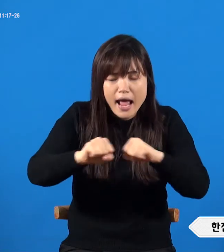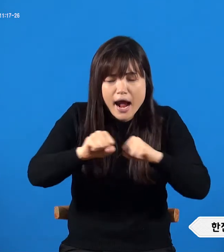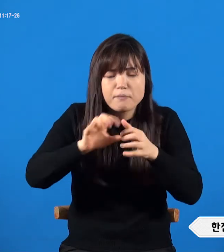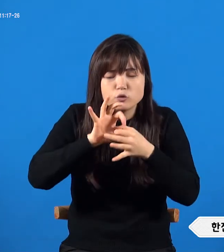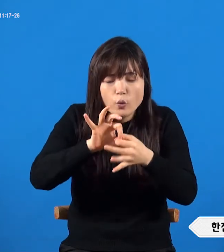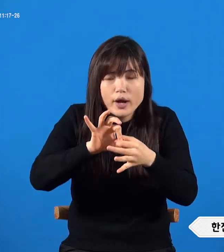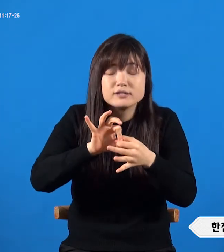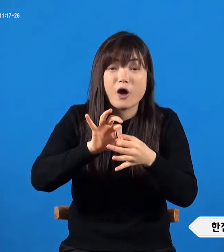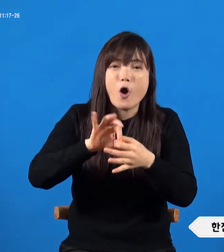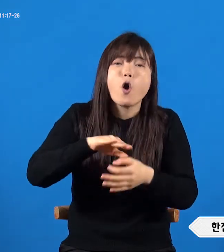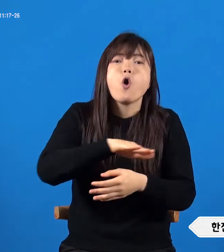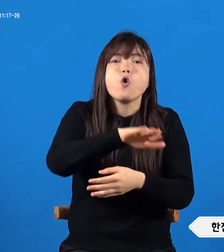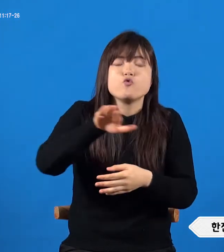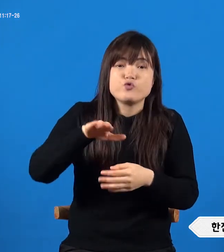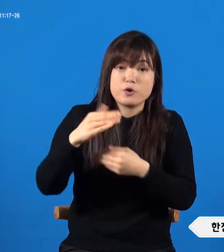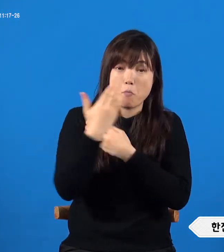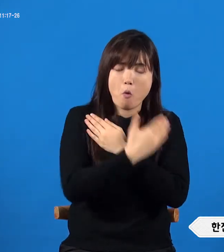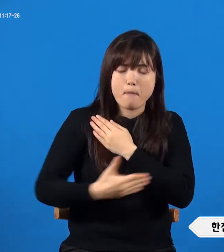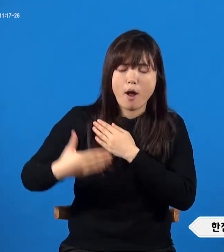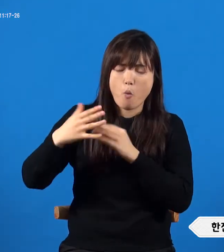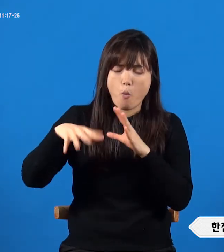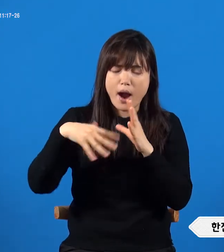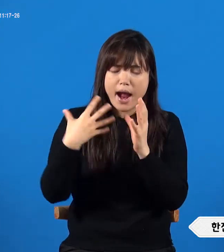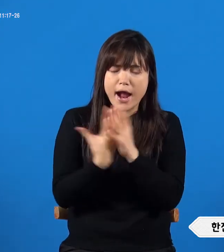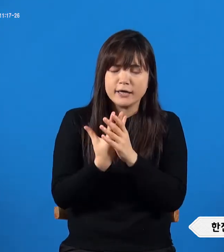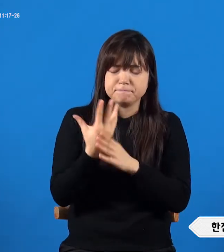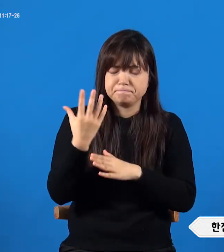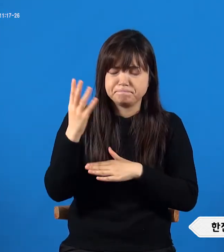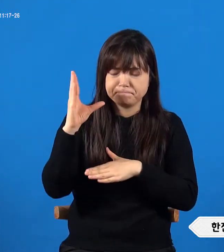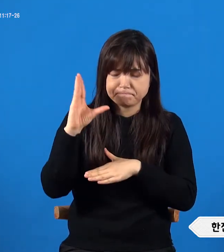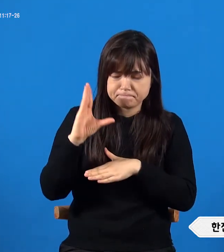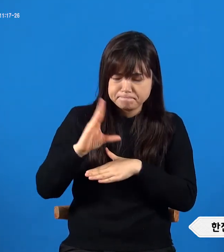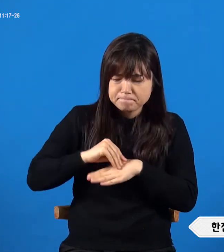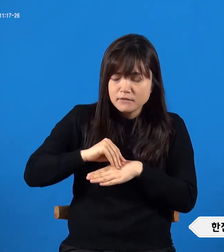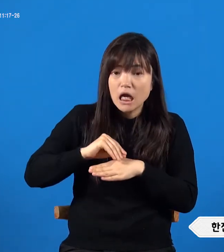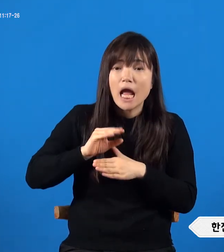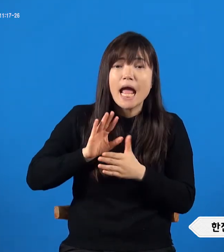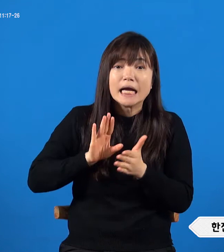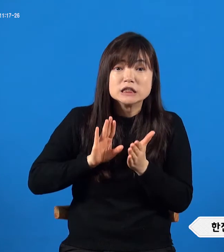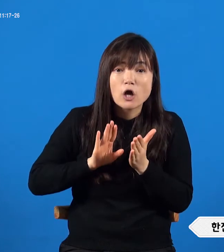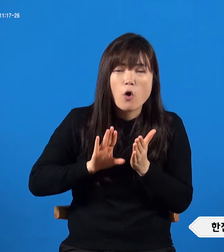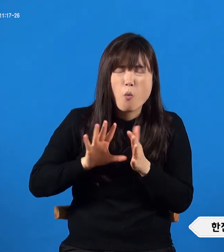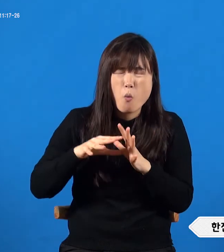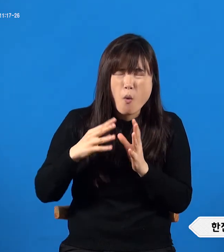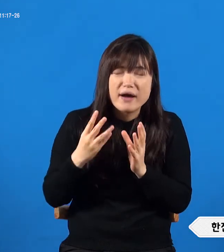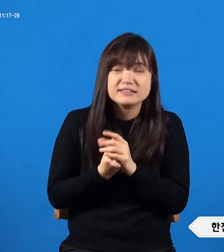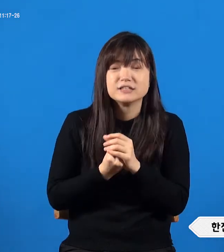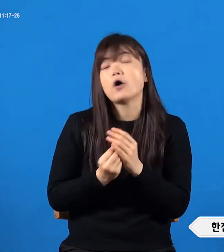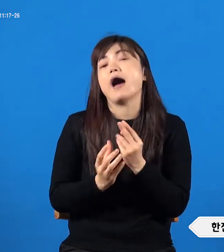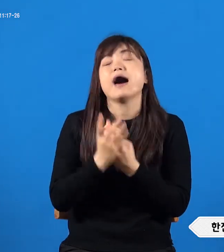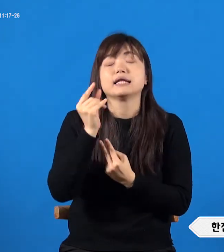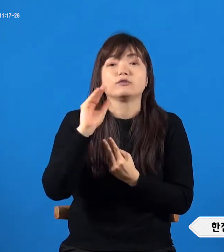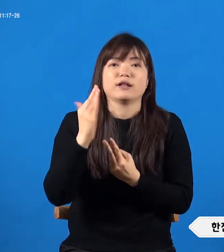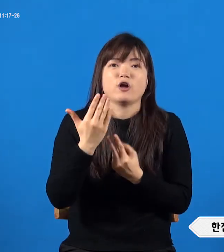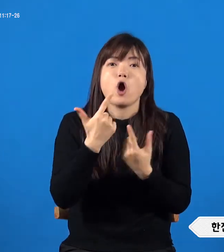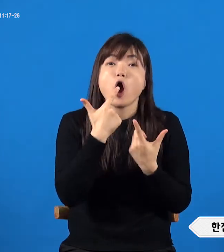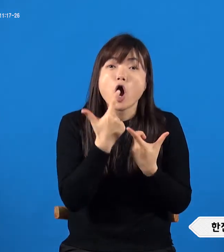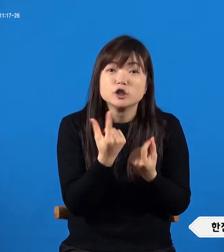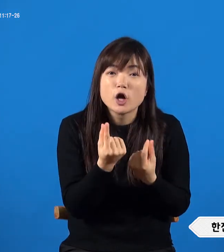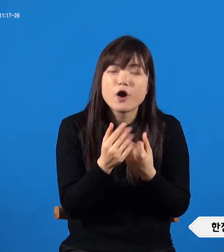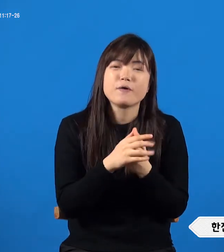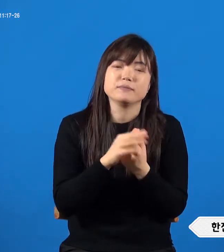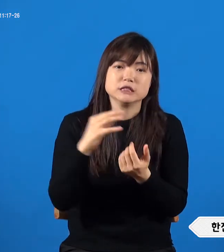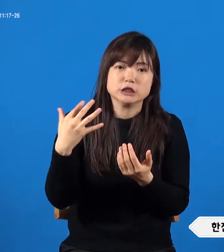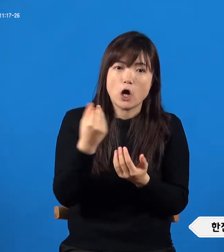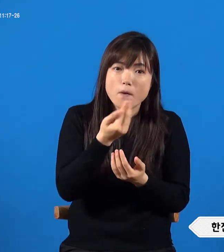잔을 먹으면 그것이 우리 몸속에 녹아들어서 완전히 우리와 일체가 되지 않습니까? 그것처럼 우리가